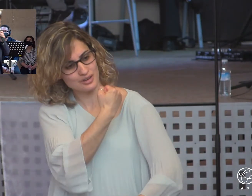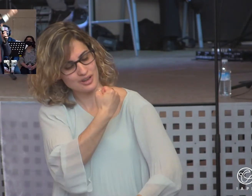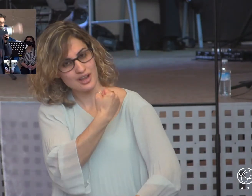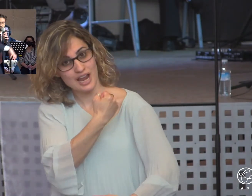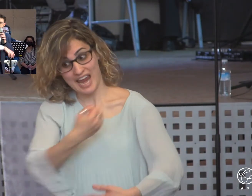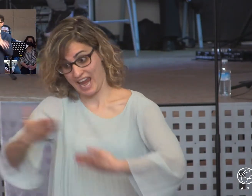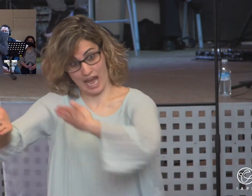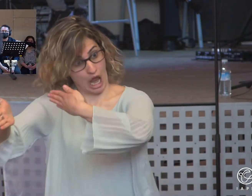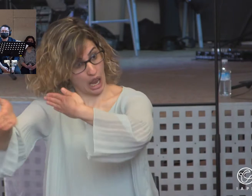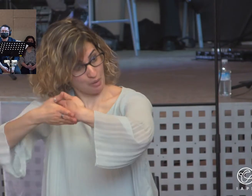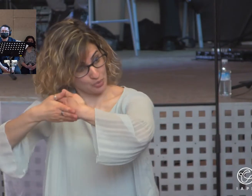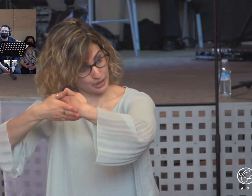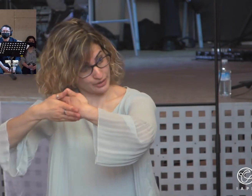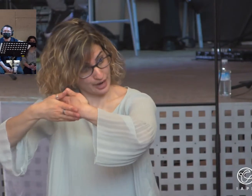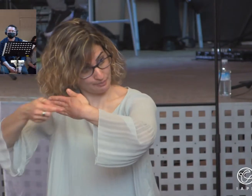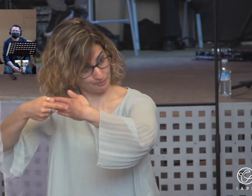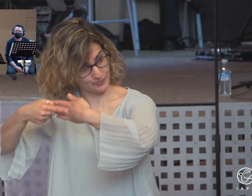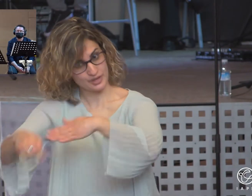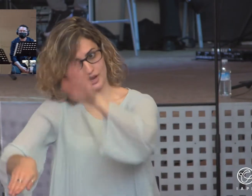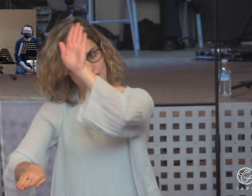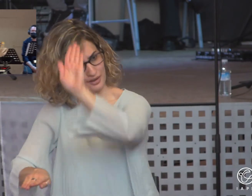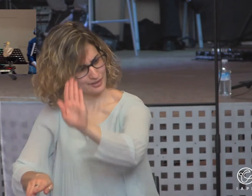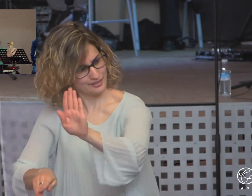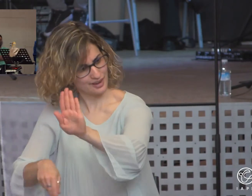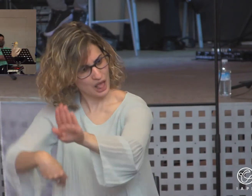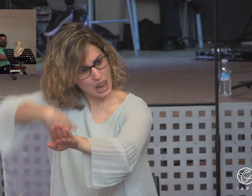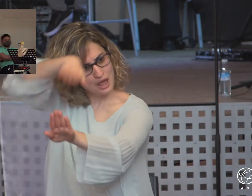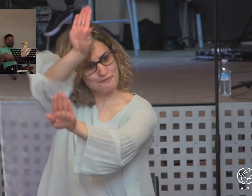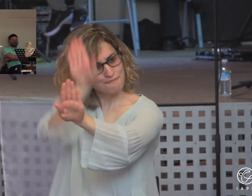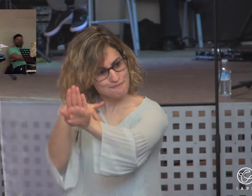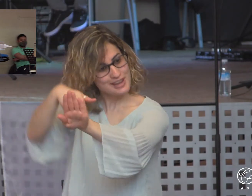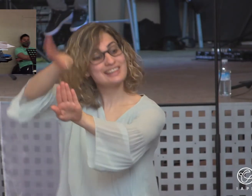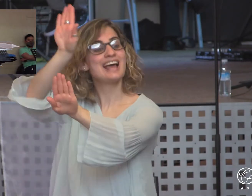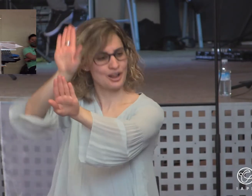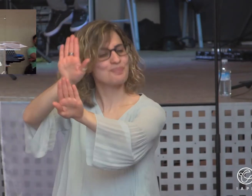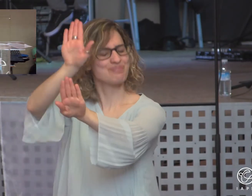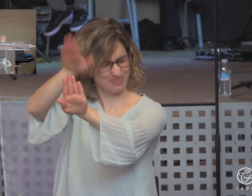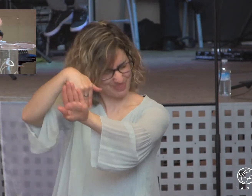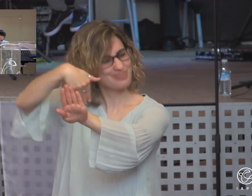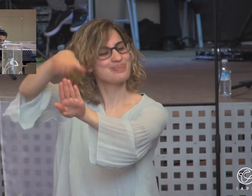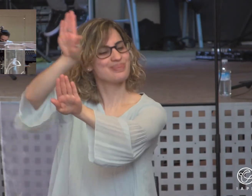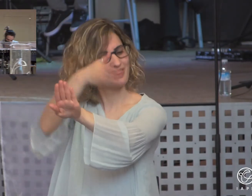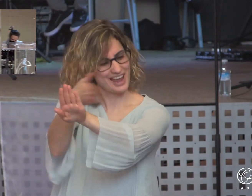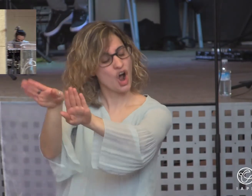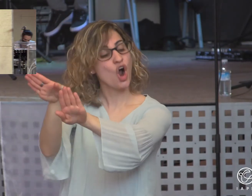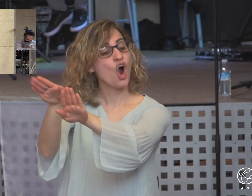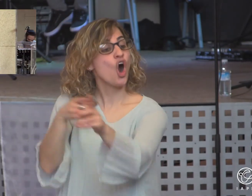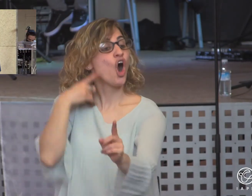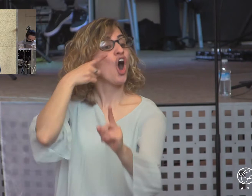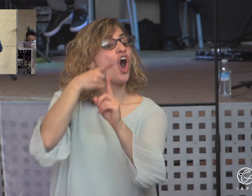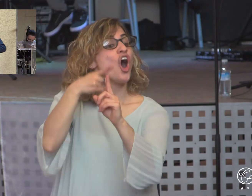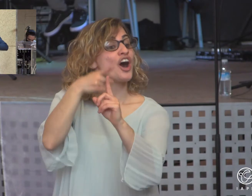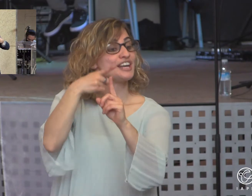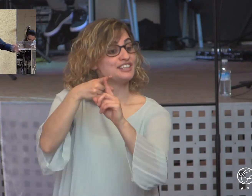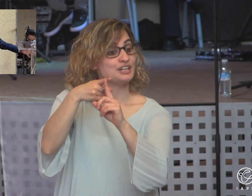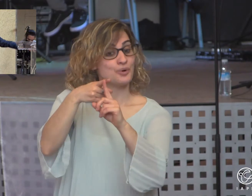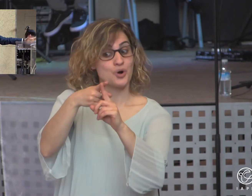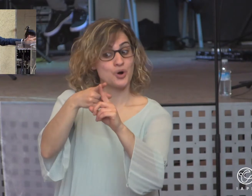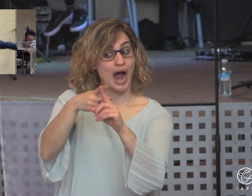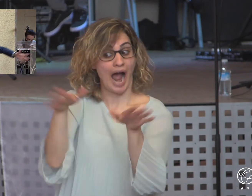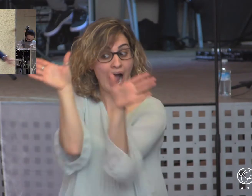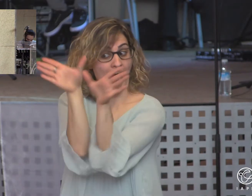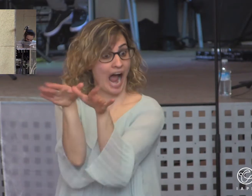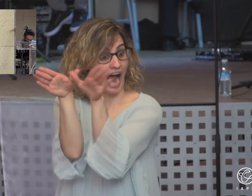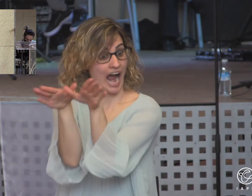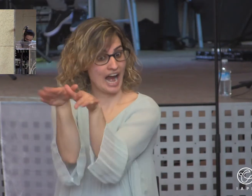de las casas. De manera que cuando el ángel veía la sangre rociada,